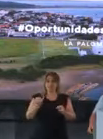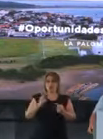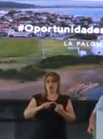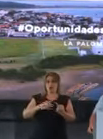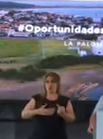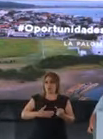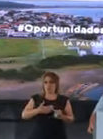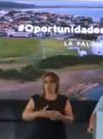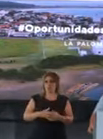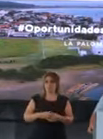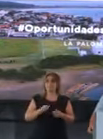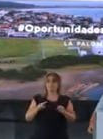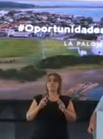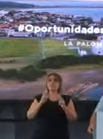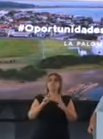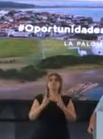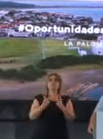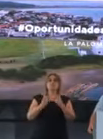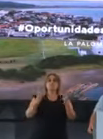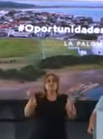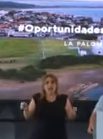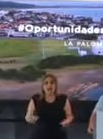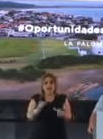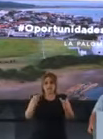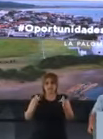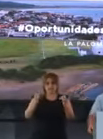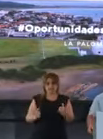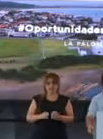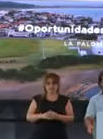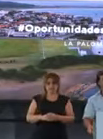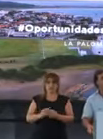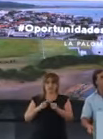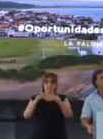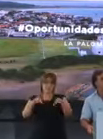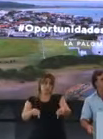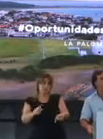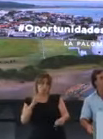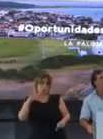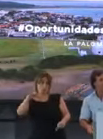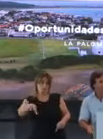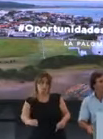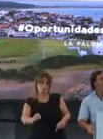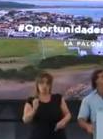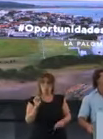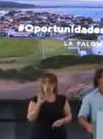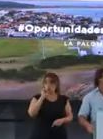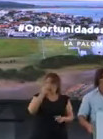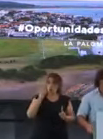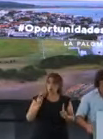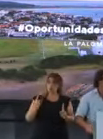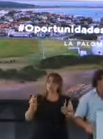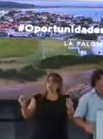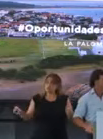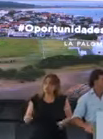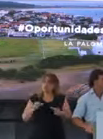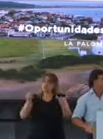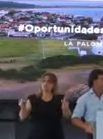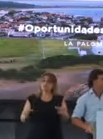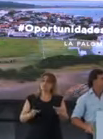acuerdo. Allí donde se necesita acción. Y por eso ese compromiso con el país se